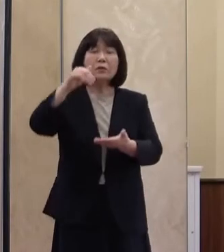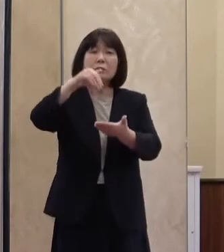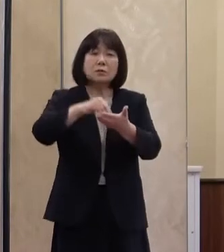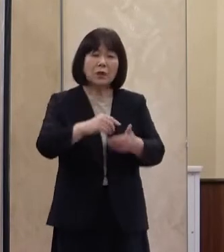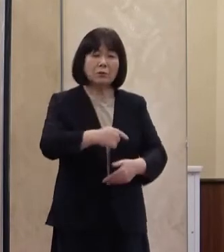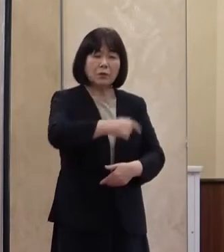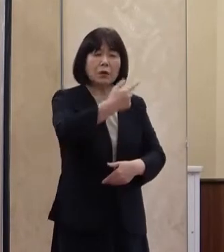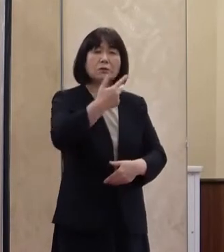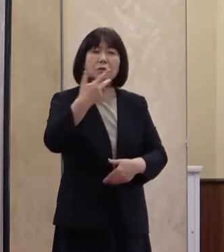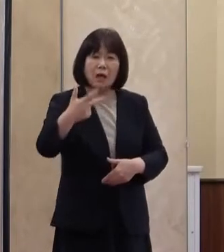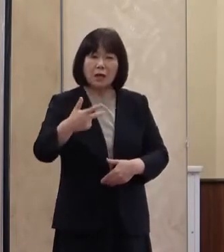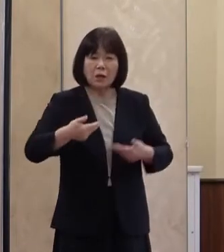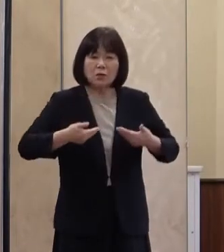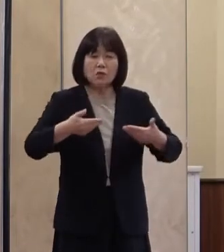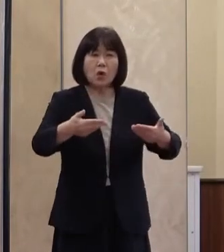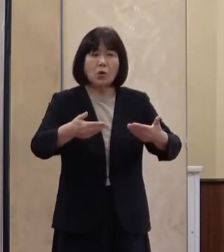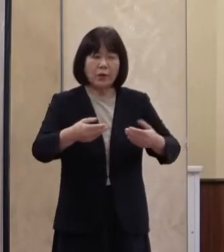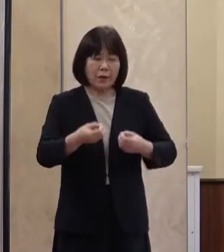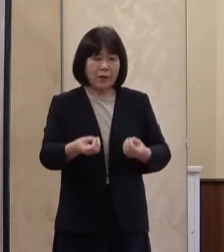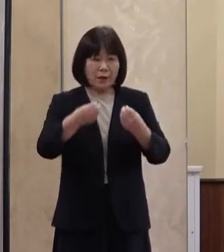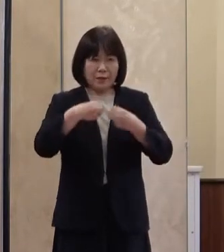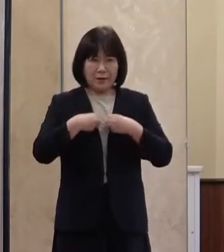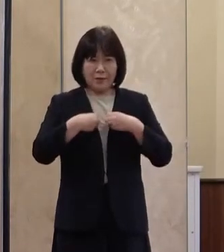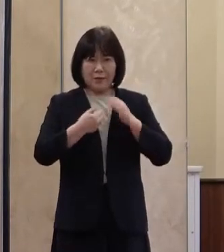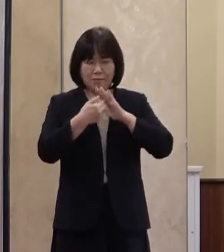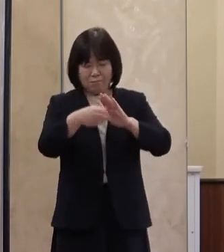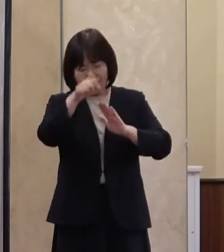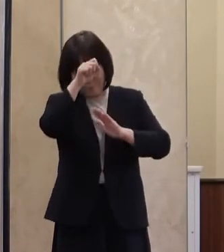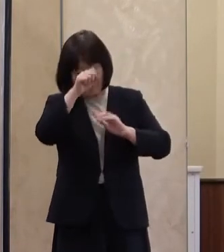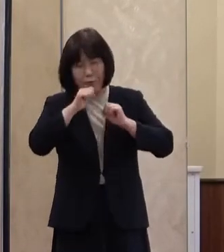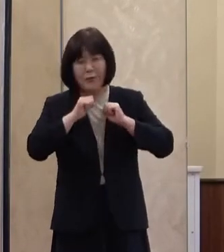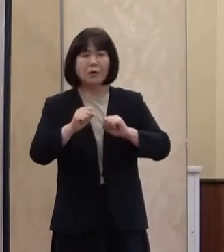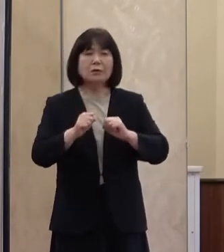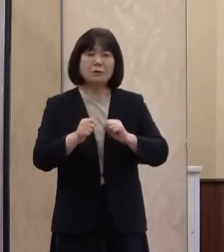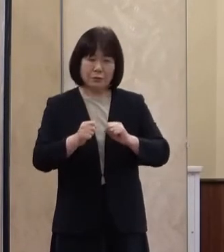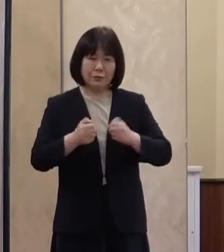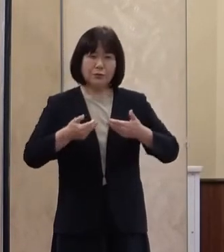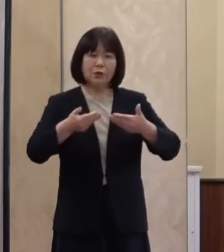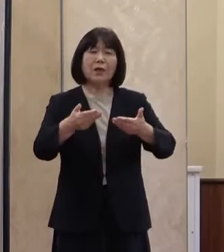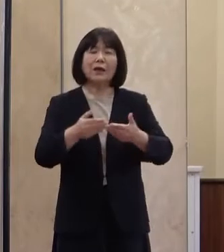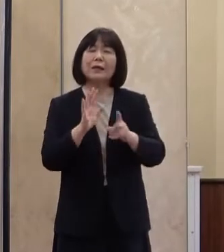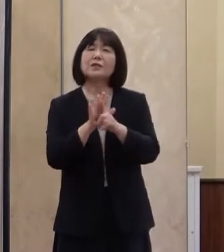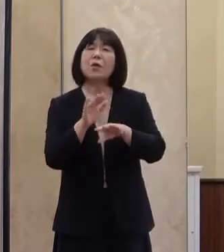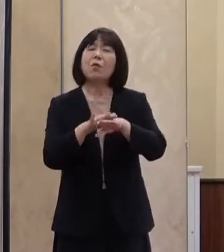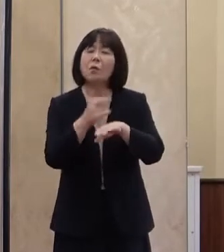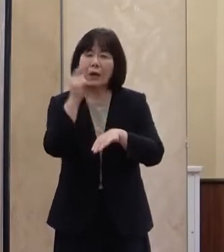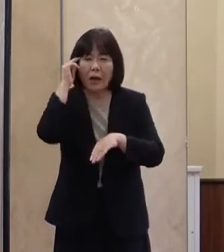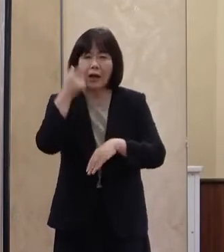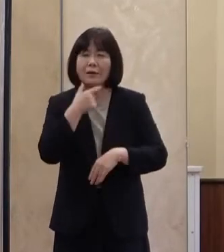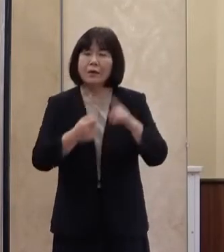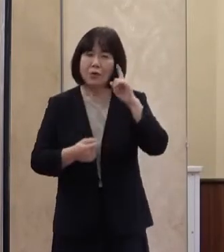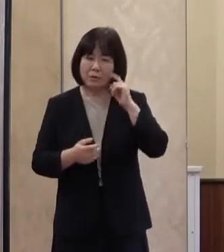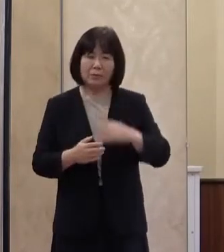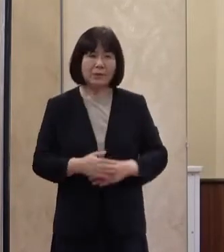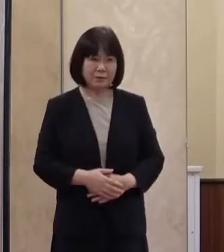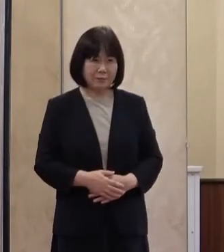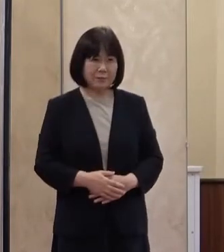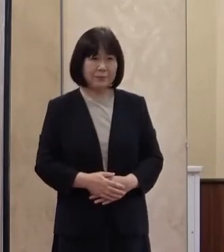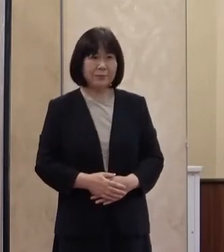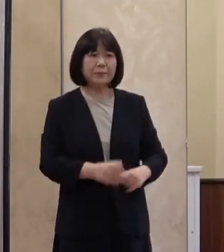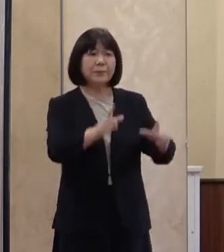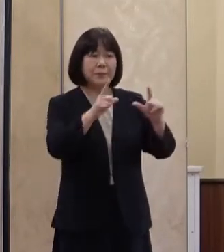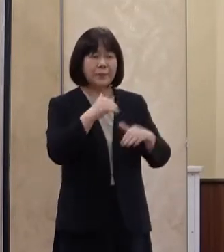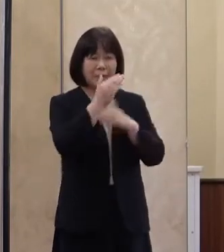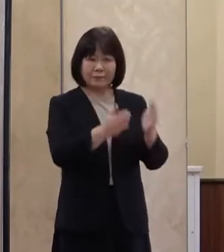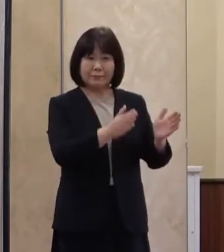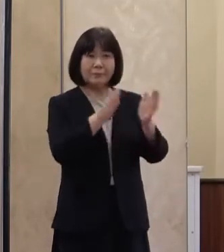は感染症対策も一生懸命やろうよっていうのでやってくれた商店街なんで、何らかの支援策は考えたいと思います。 わかりました。話変